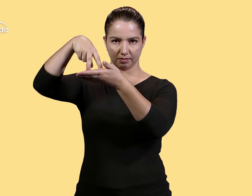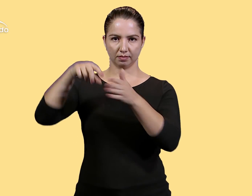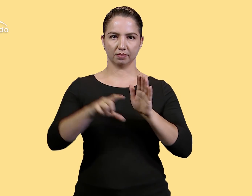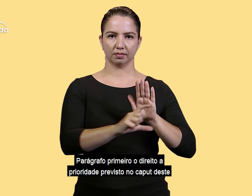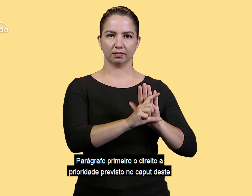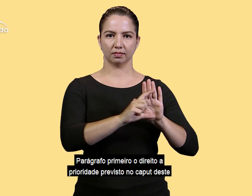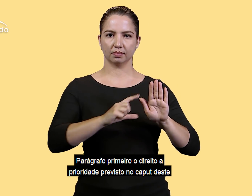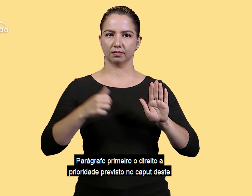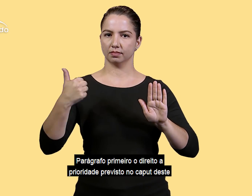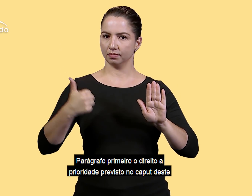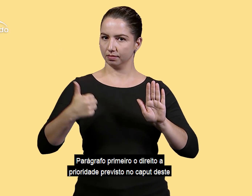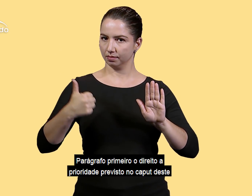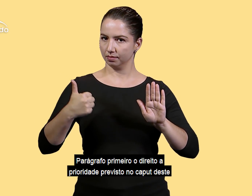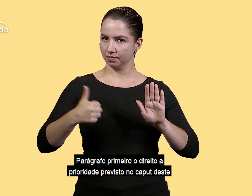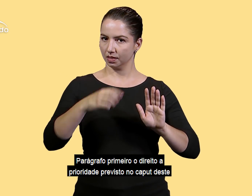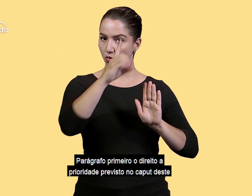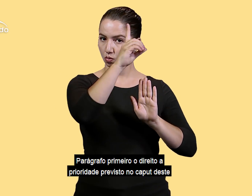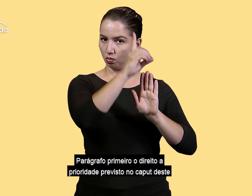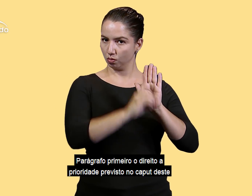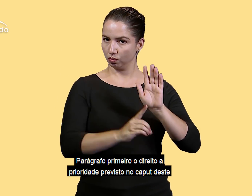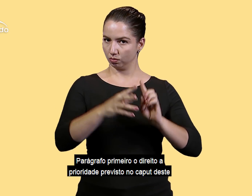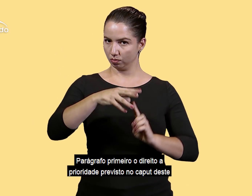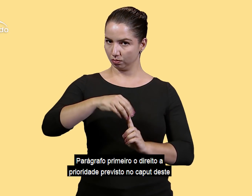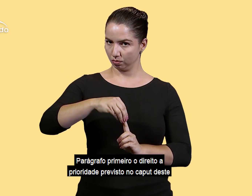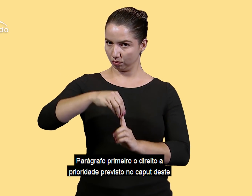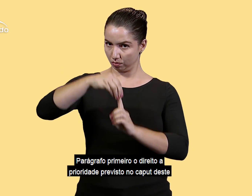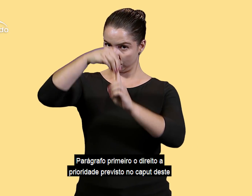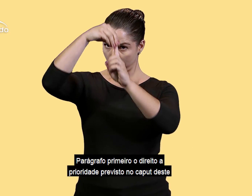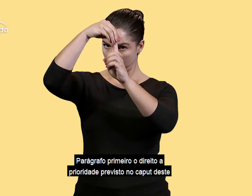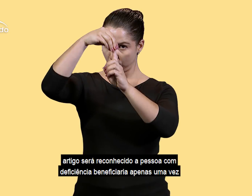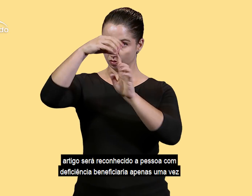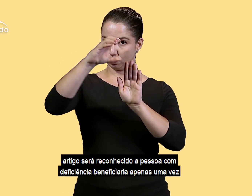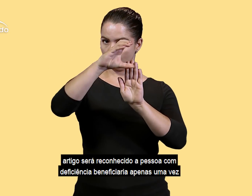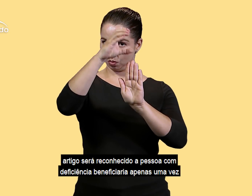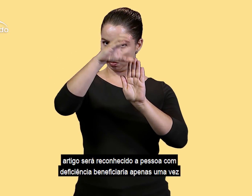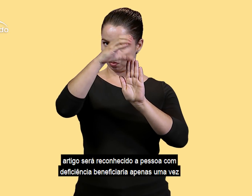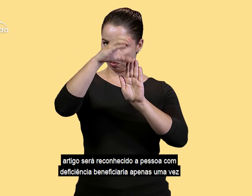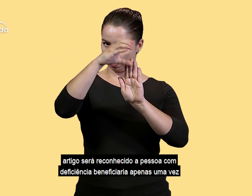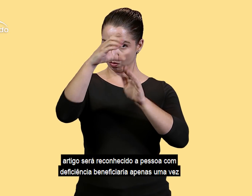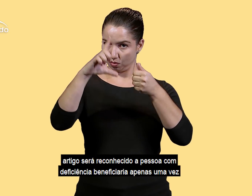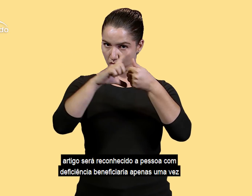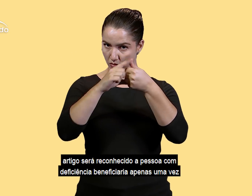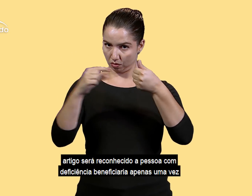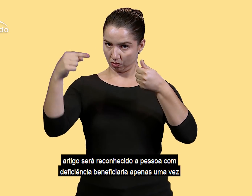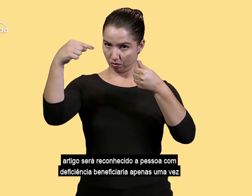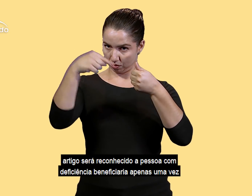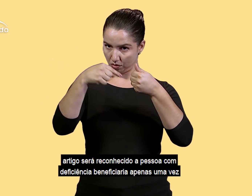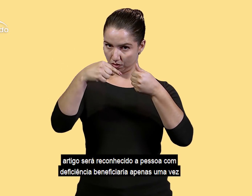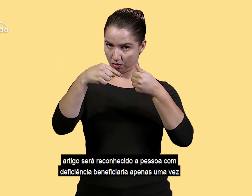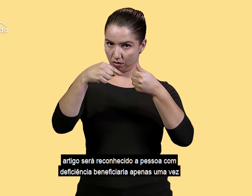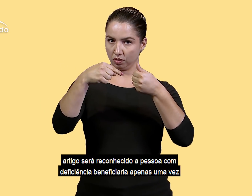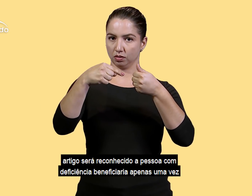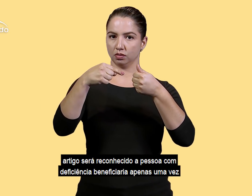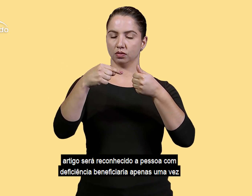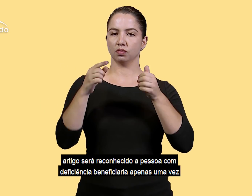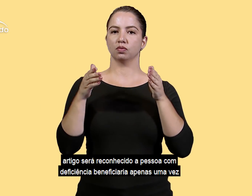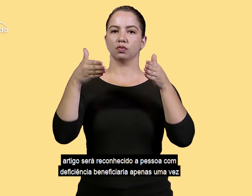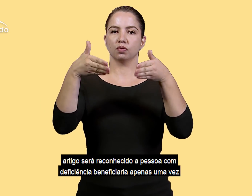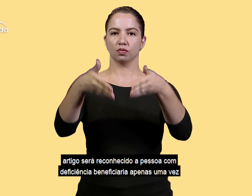parágrafo primeiro o direito à prioridade previsto no caput deste artigo será reconhecido à pessoa com deficiência